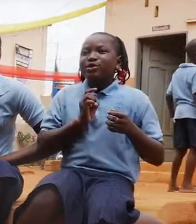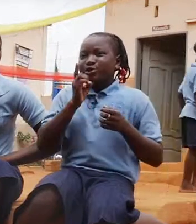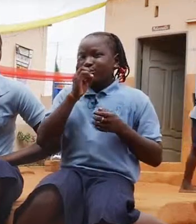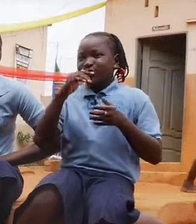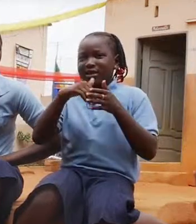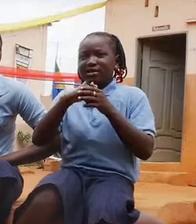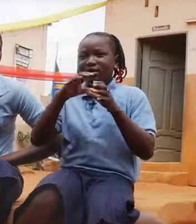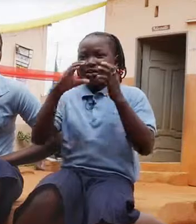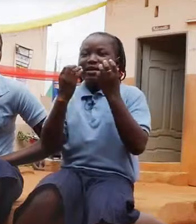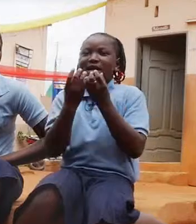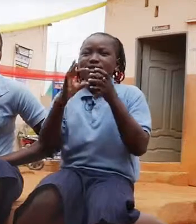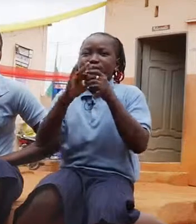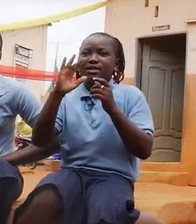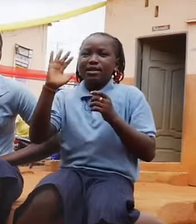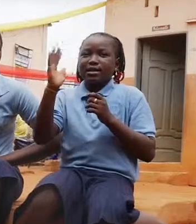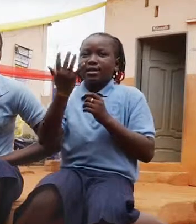Je suis en classe de 5e